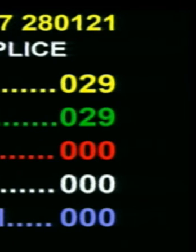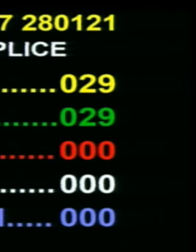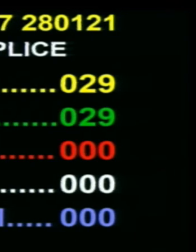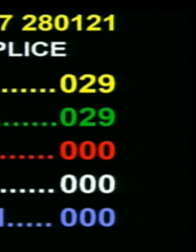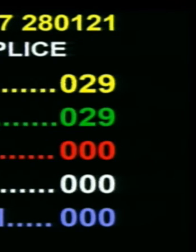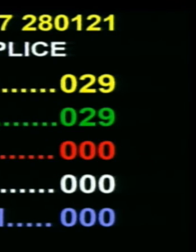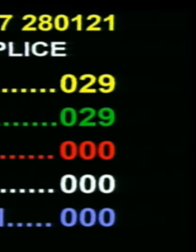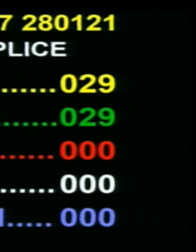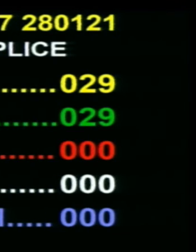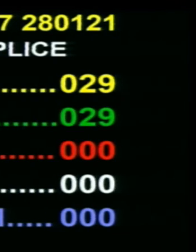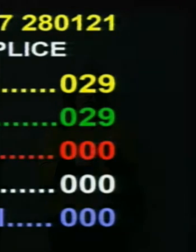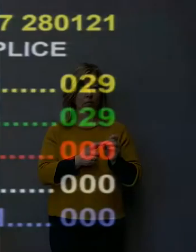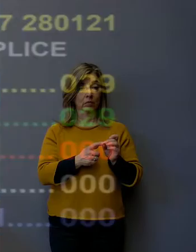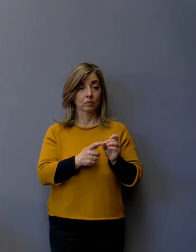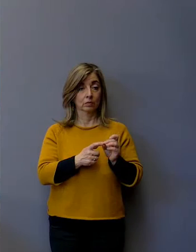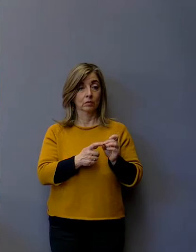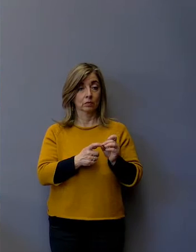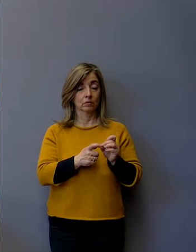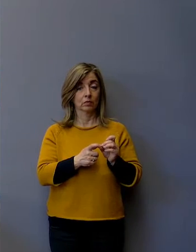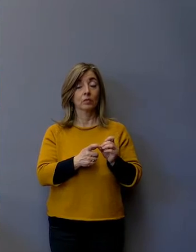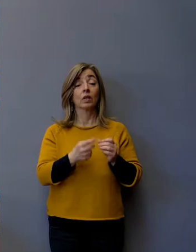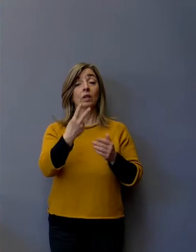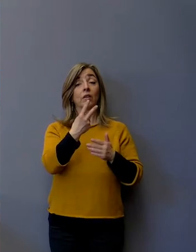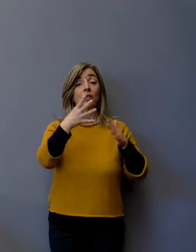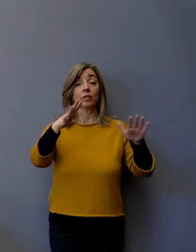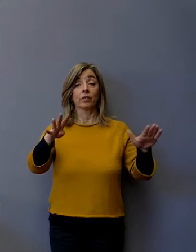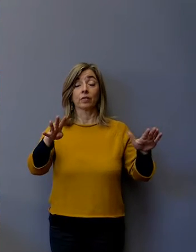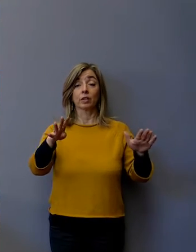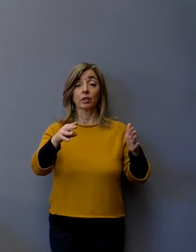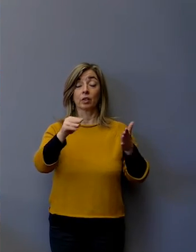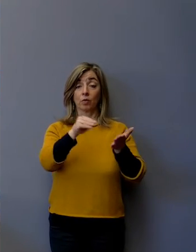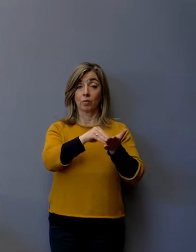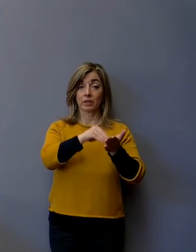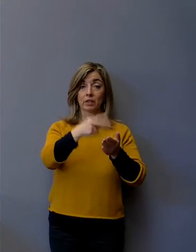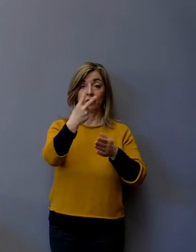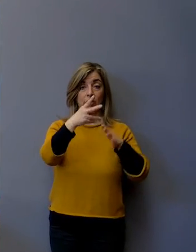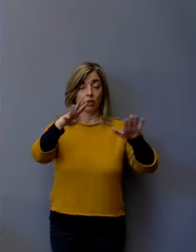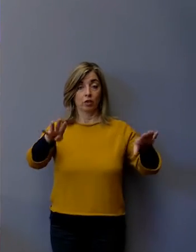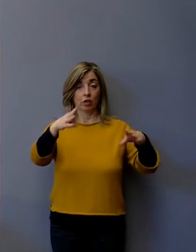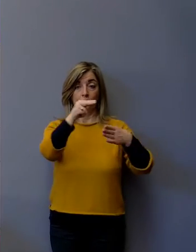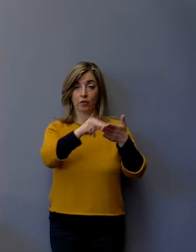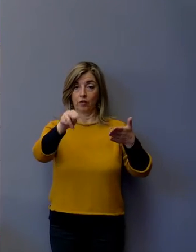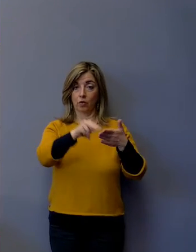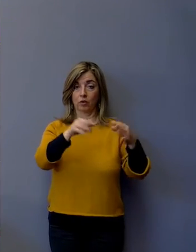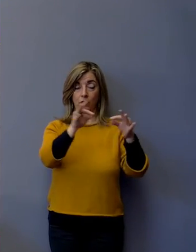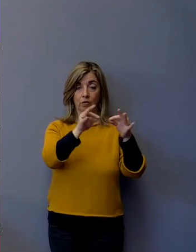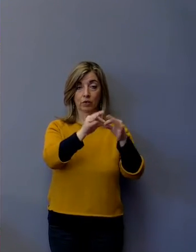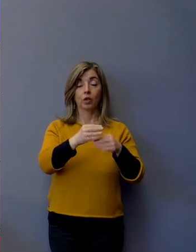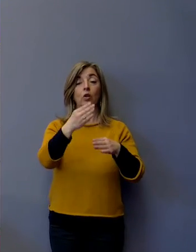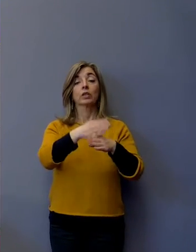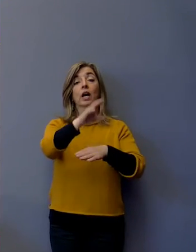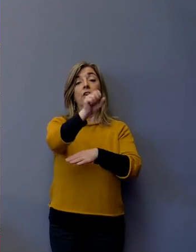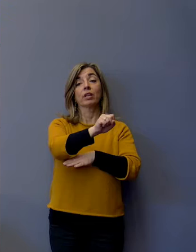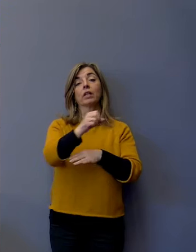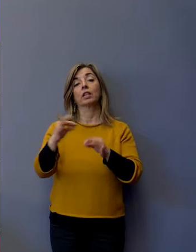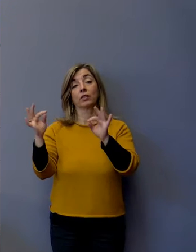29 consiglieri presenti 29 voti favorevoli consigliere avvenente favorevole